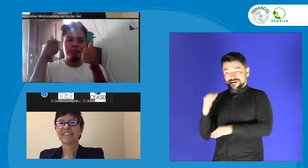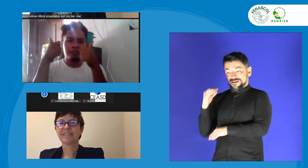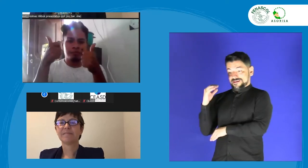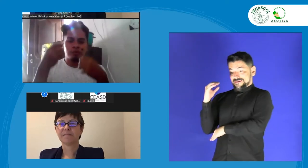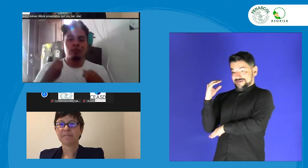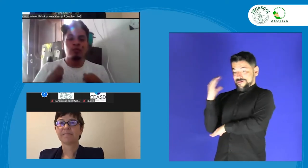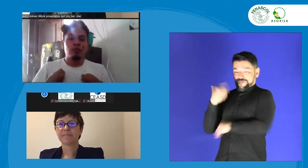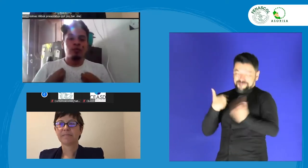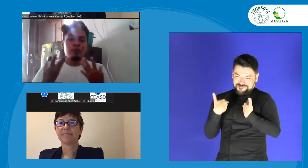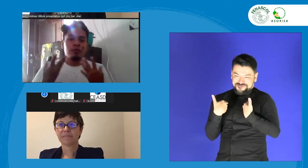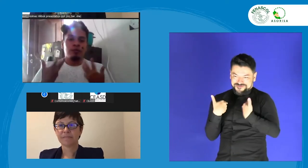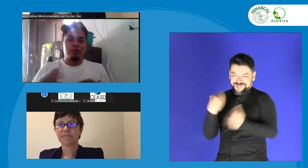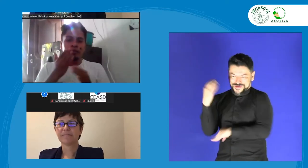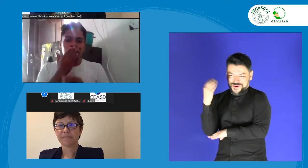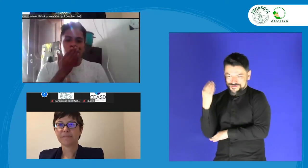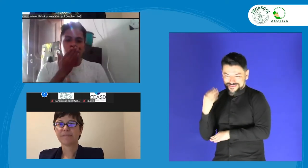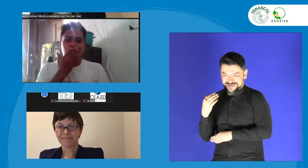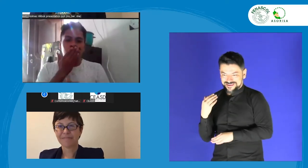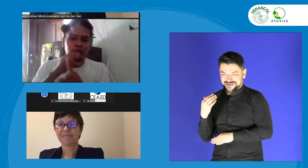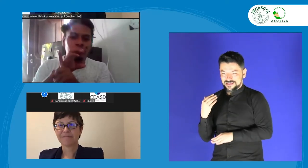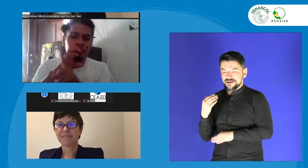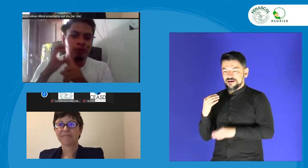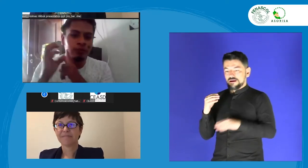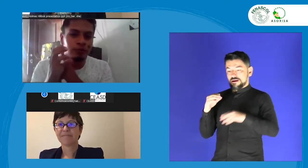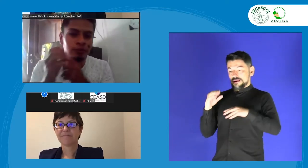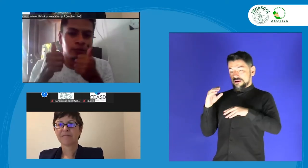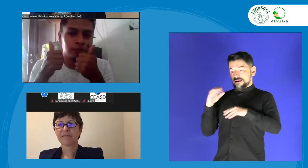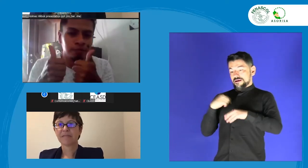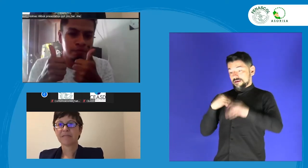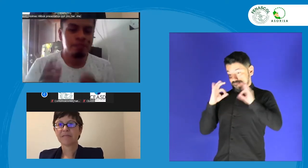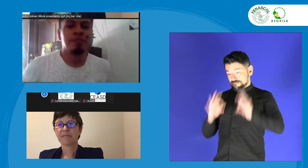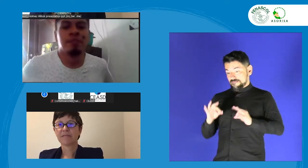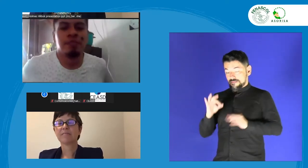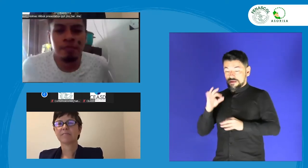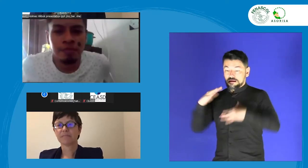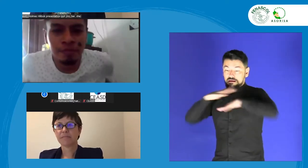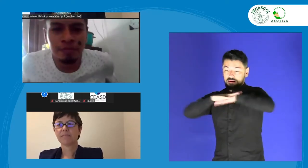Bueno, aquí estoy a la distancia participando en el Congreso.